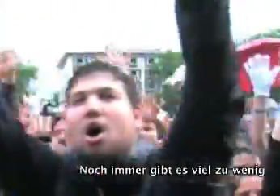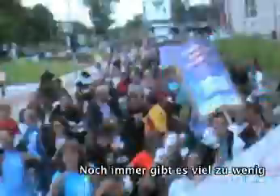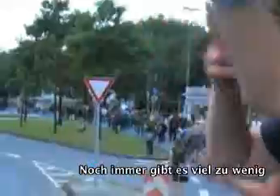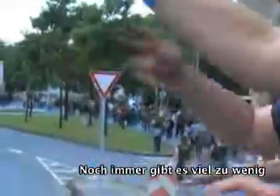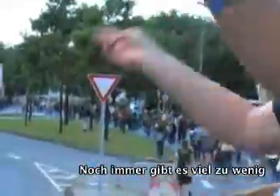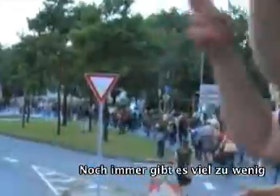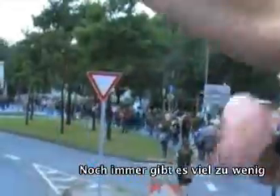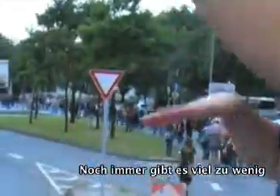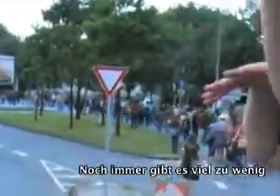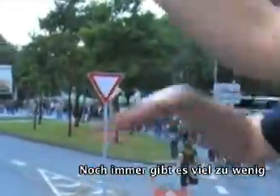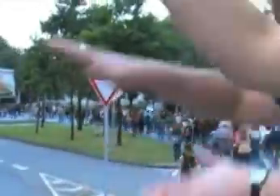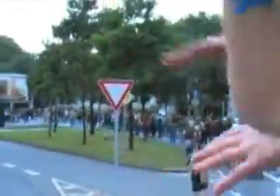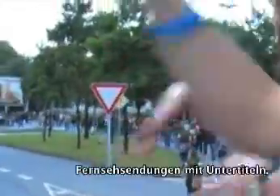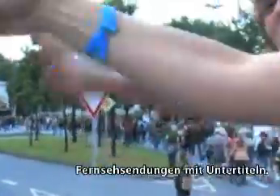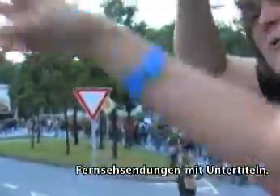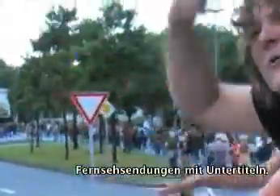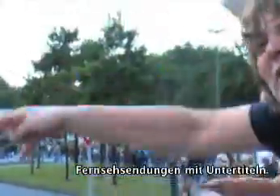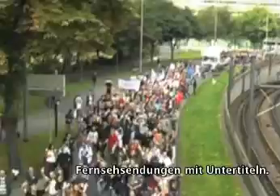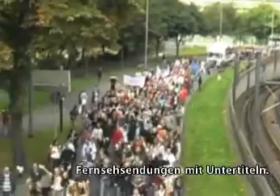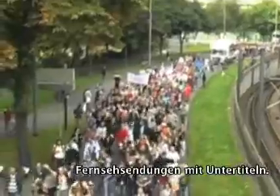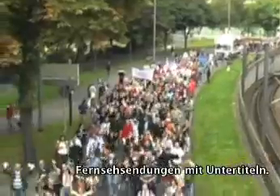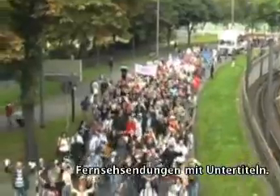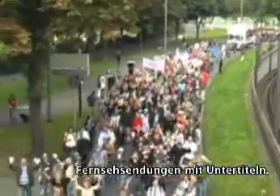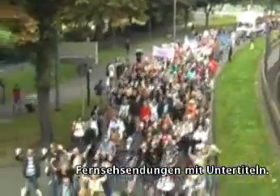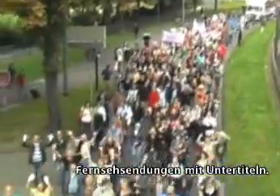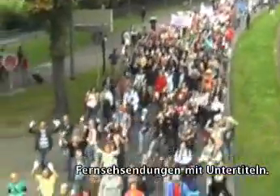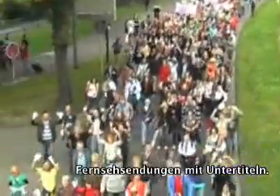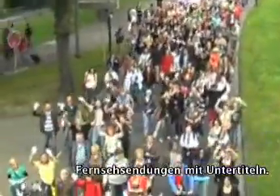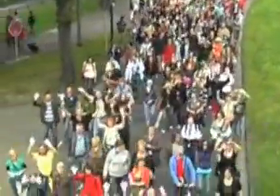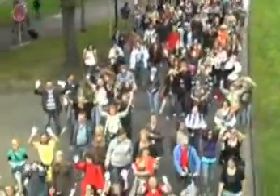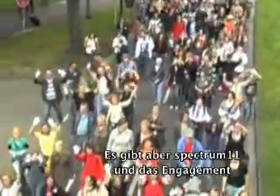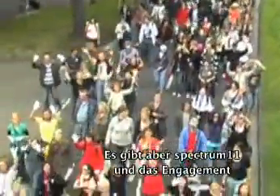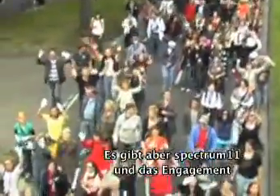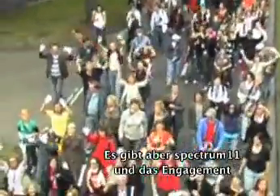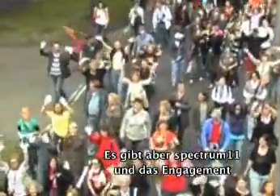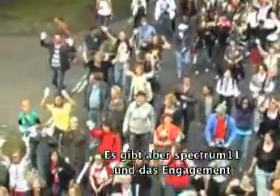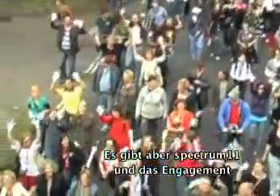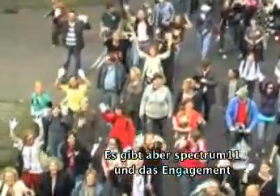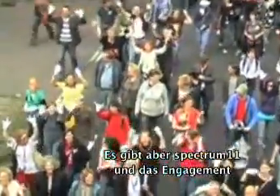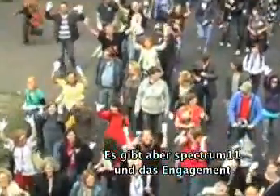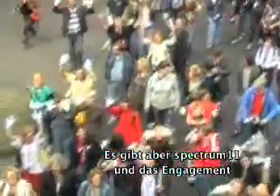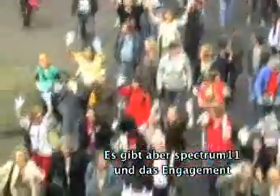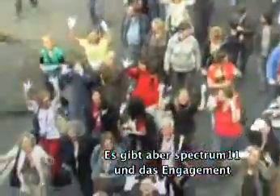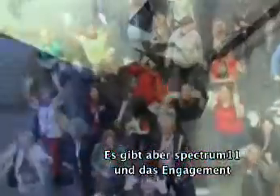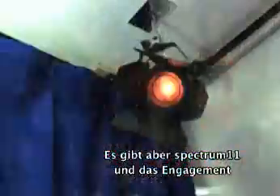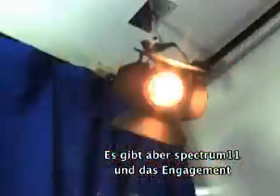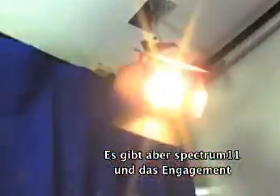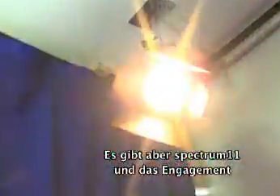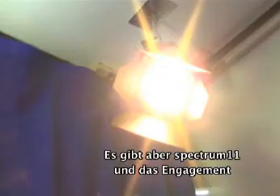abgeschnitten. Noch immer gibt es viel zu wenig Fernsehsendungen mit Untertiteln. Es gibt aber Spektrum 11 und